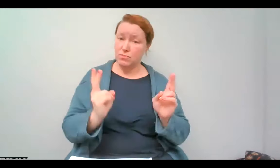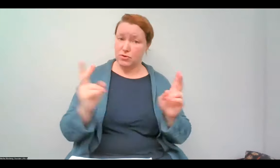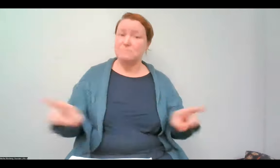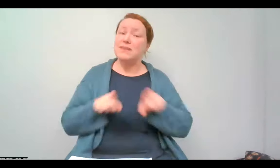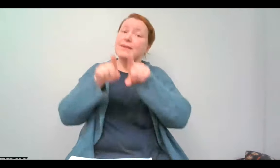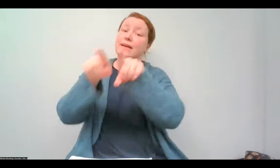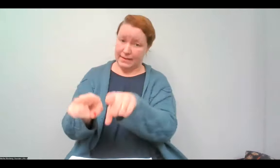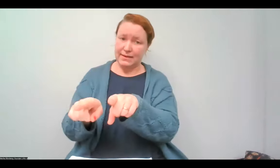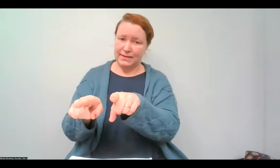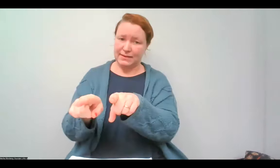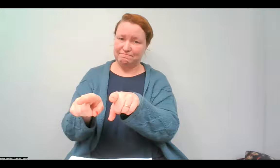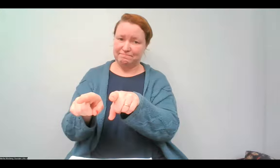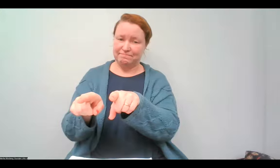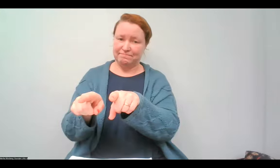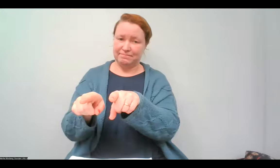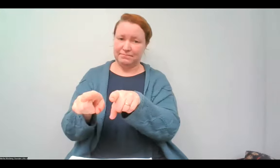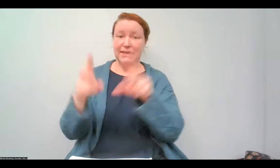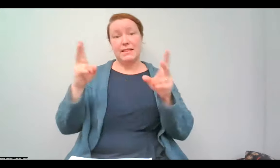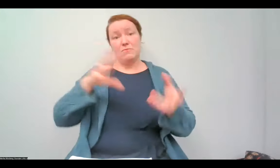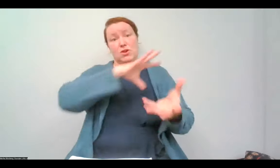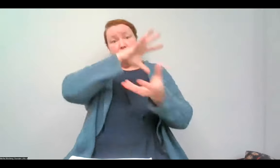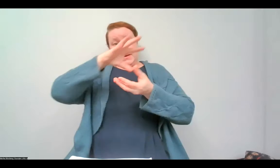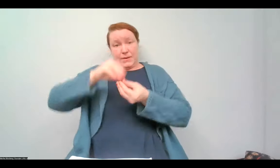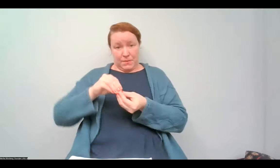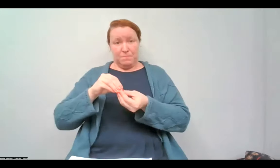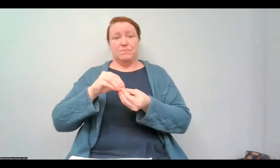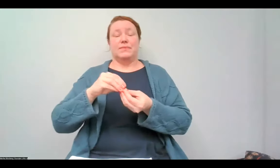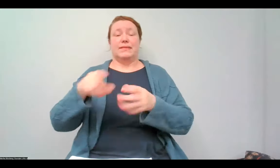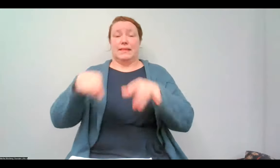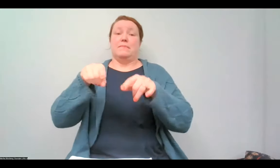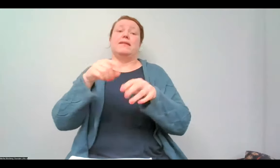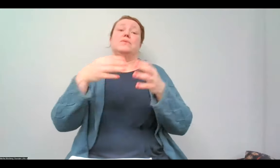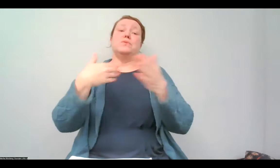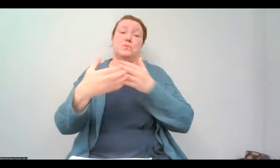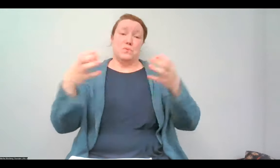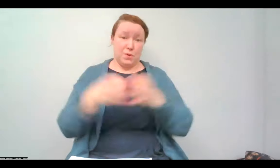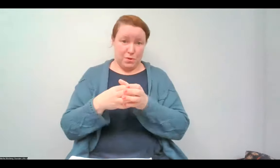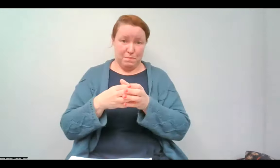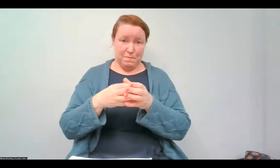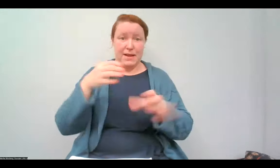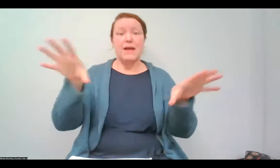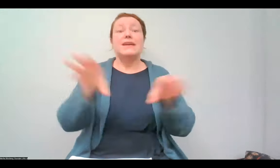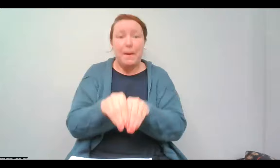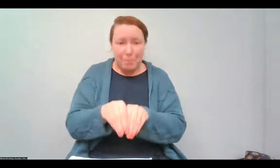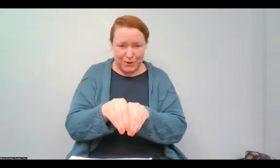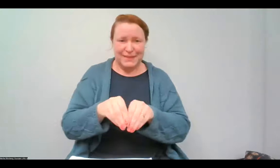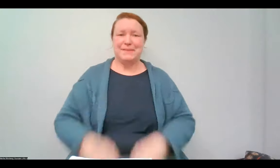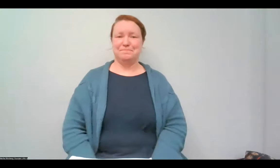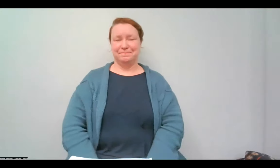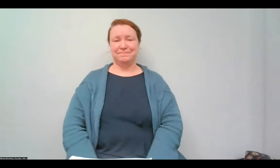sitä ole, pitäisi olla muita vaihtoehtoja siihen rinnalle. Eli tällainen